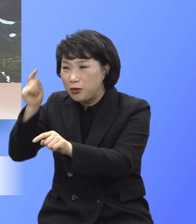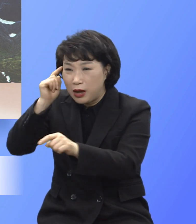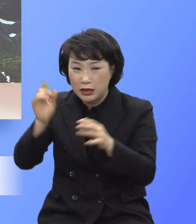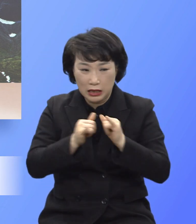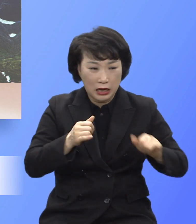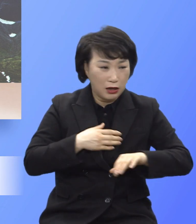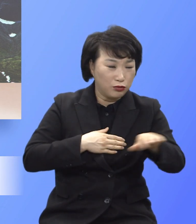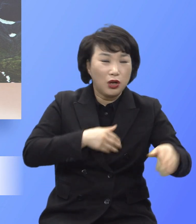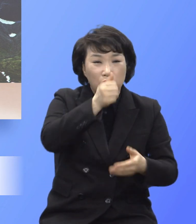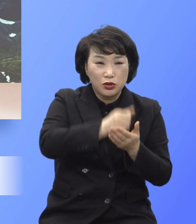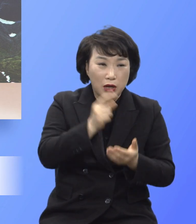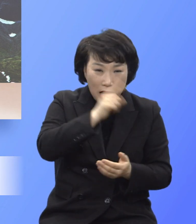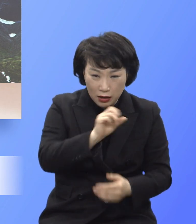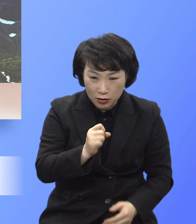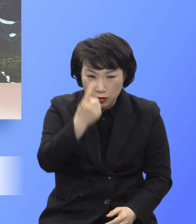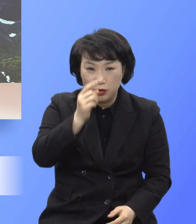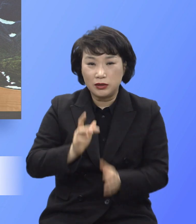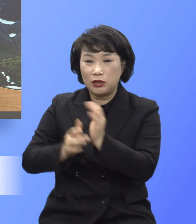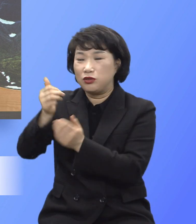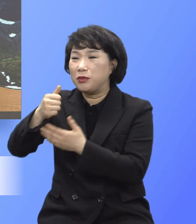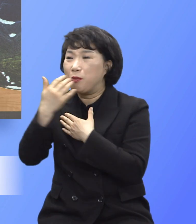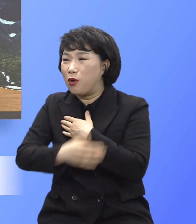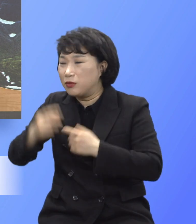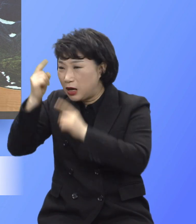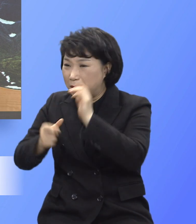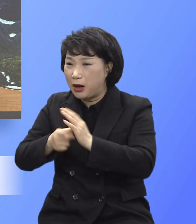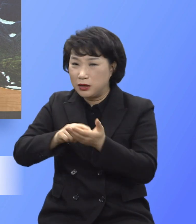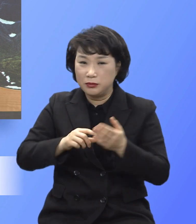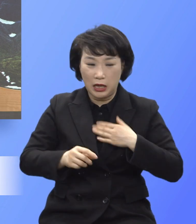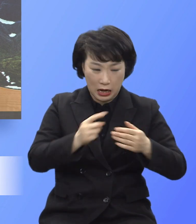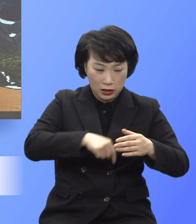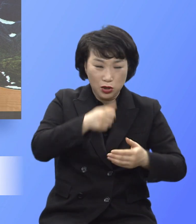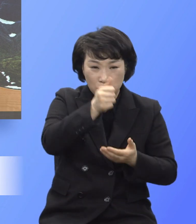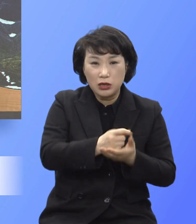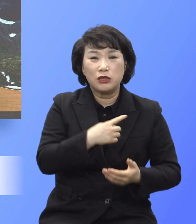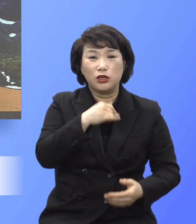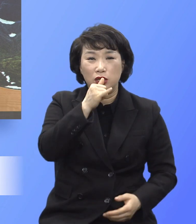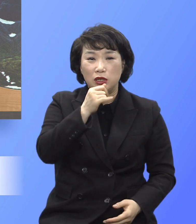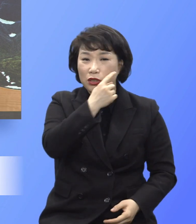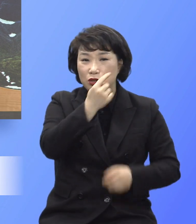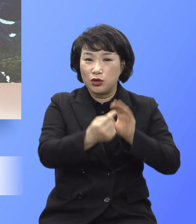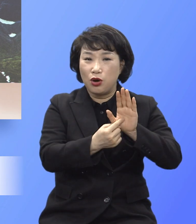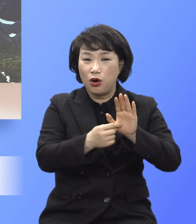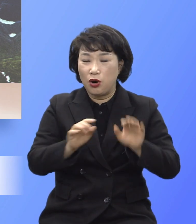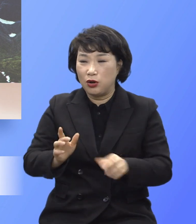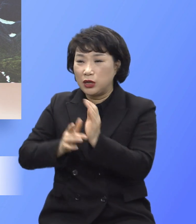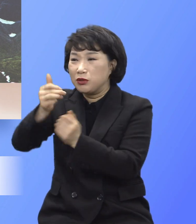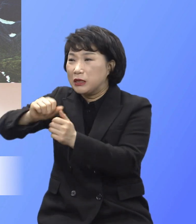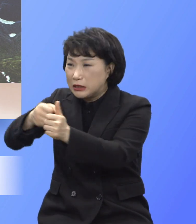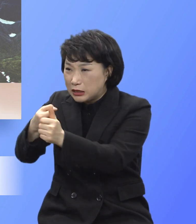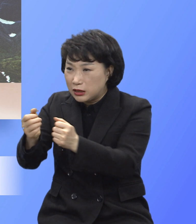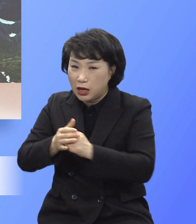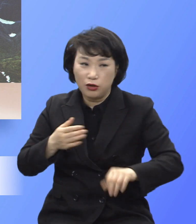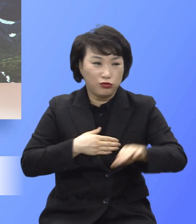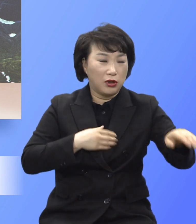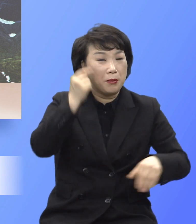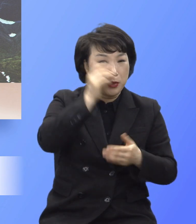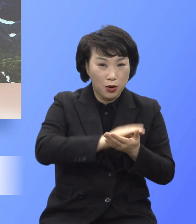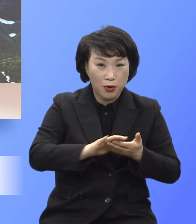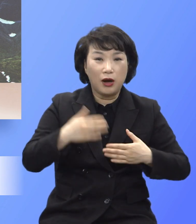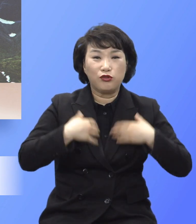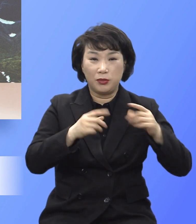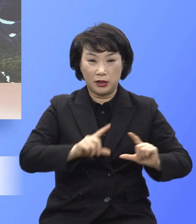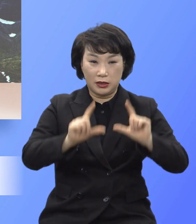죄악을 인합니다. 그가 상할 만큼 내 안에 죄가 있다는 증거요. 그가 징계를 받음으로 우리가 평안을